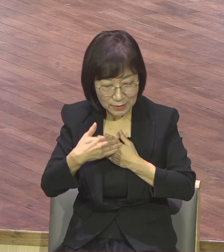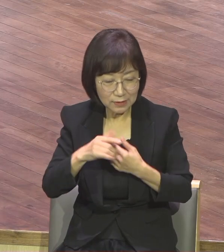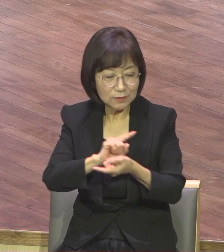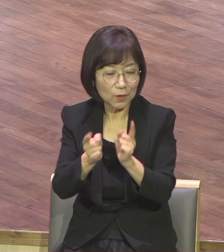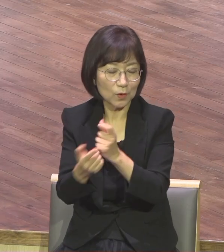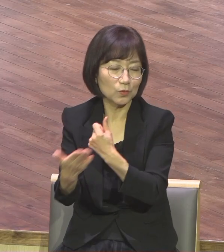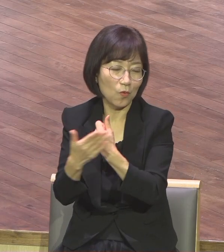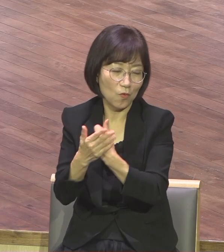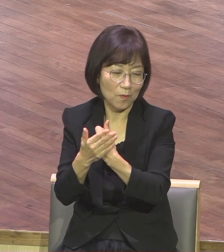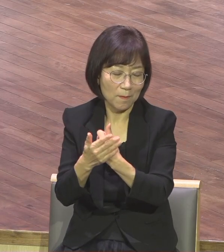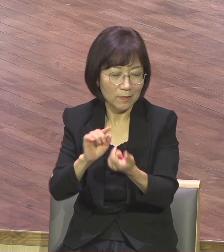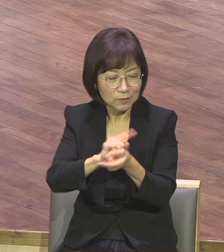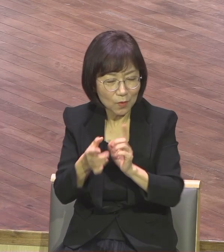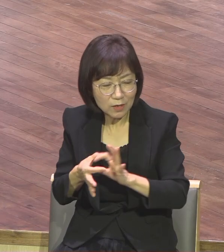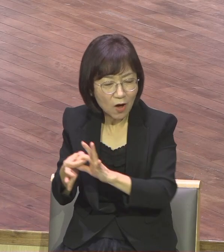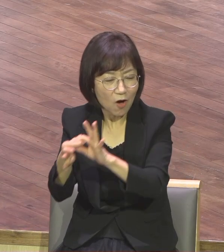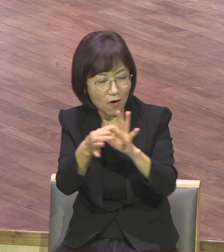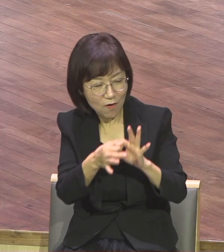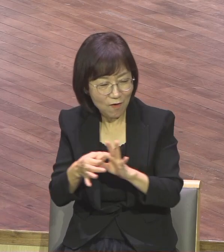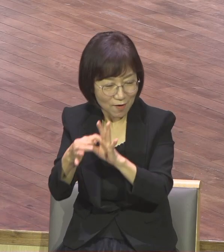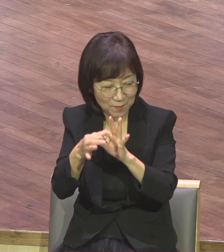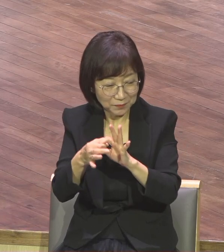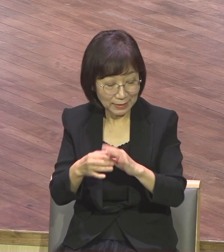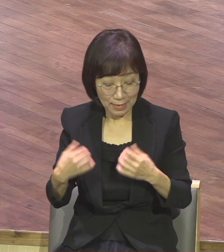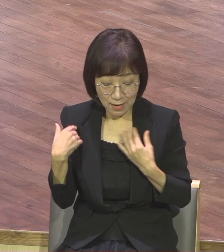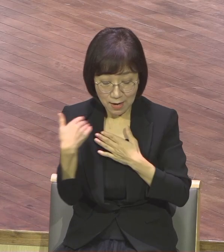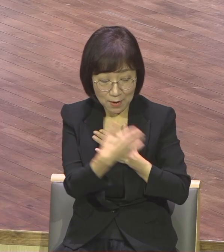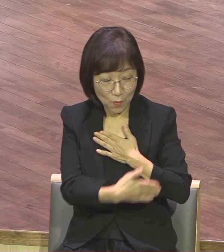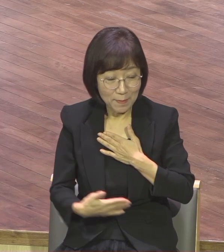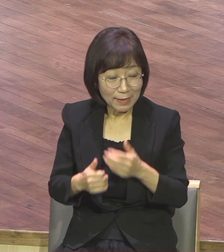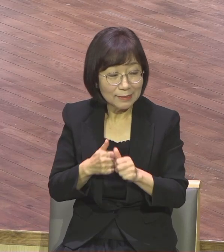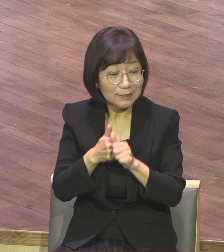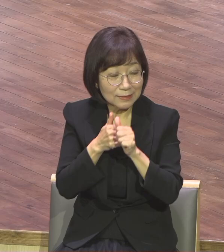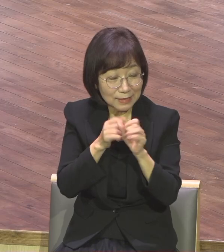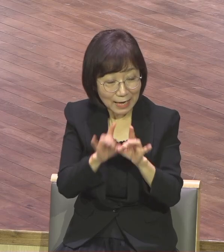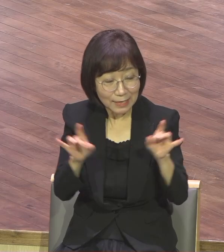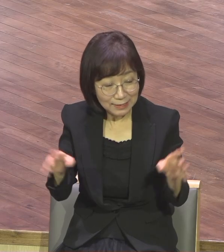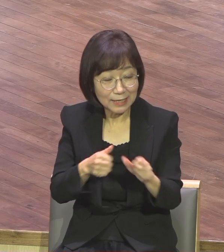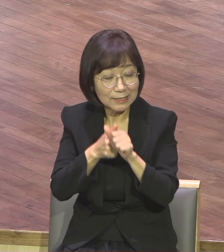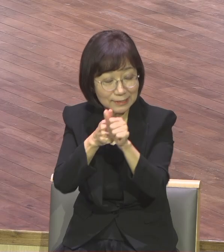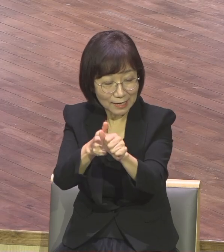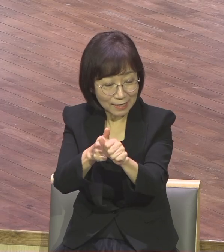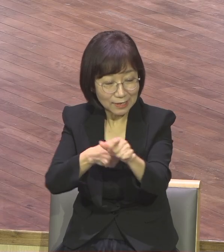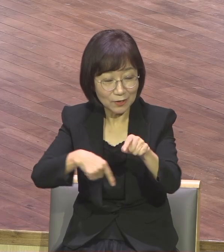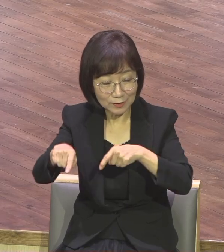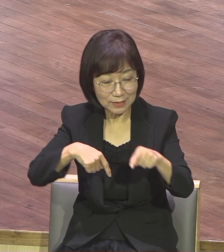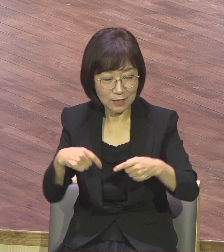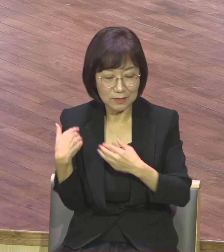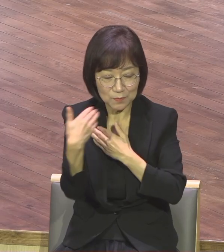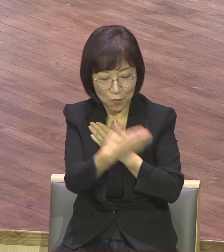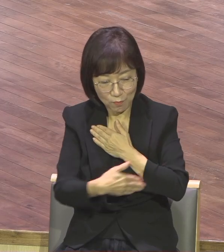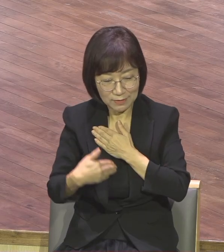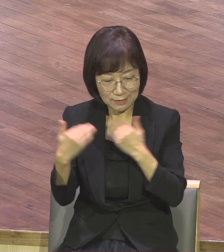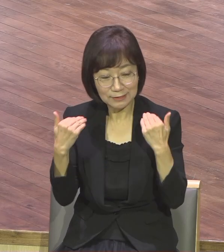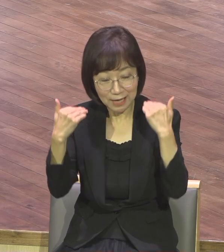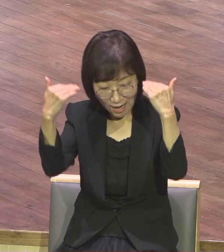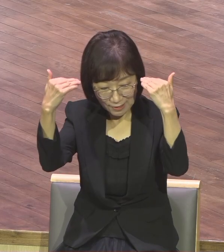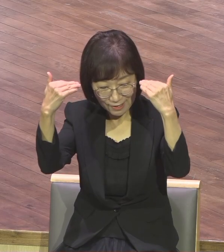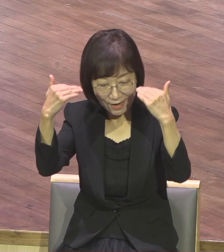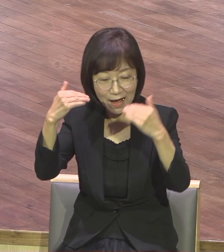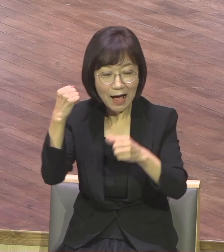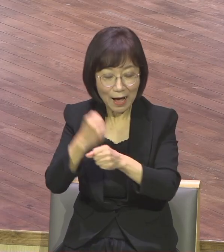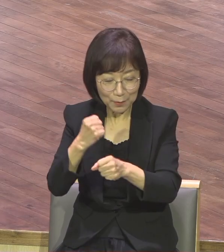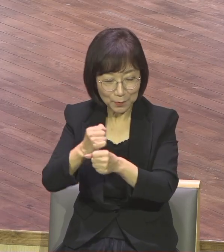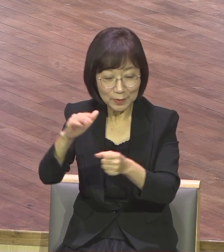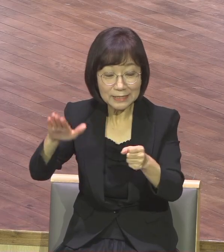받음으로 연결되고 결합되어 각 지체의 분량대로 역사하여 그 몸을 자라게 하며 사랑